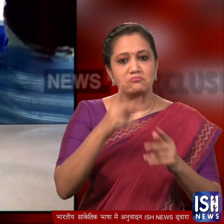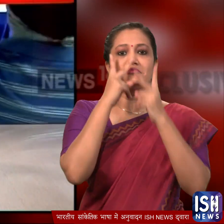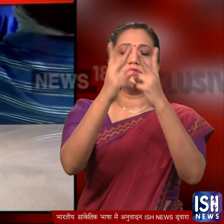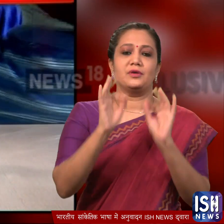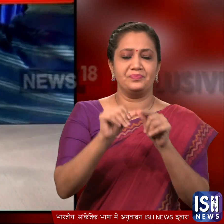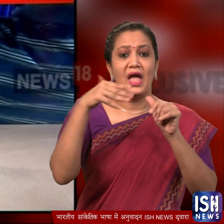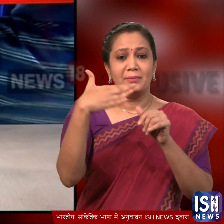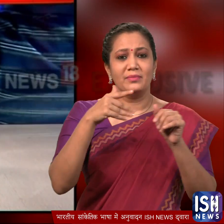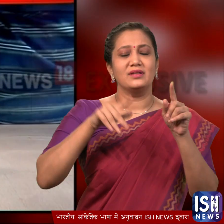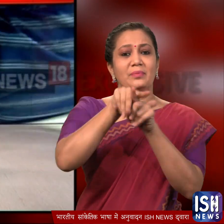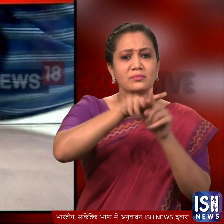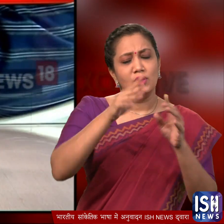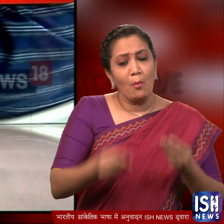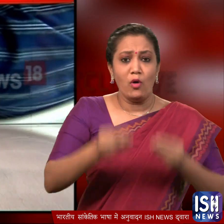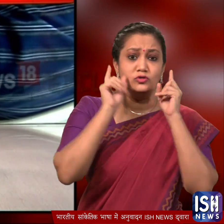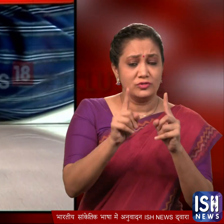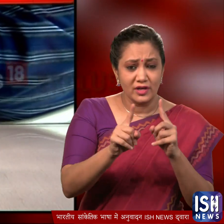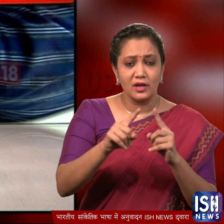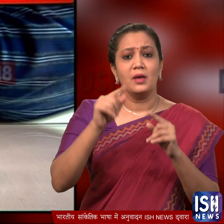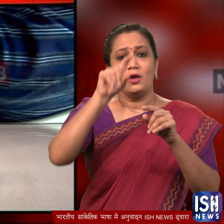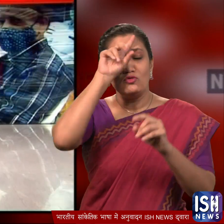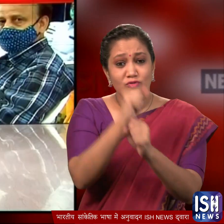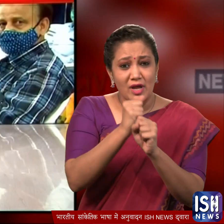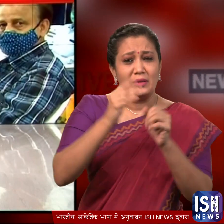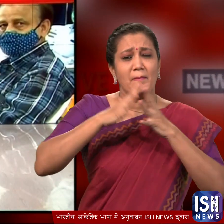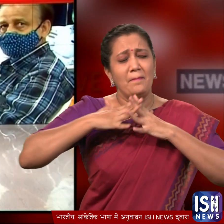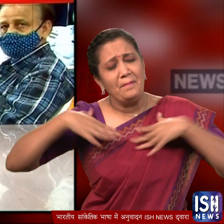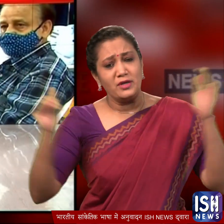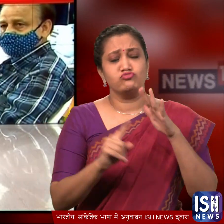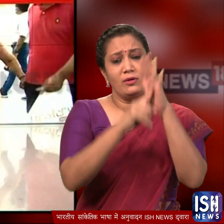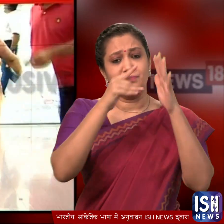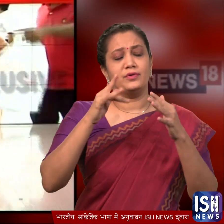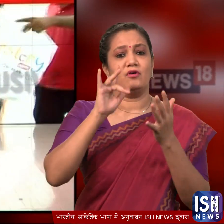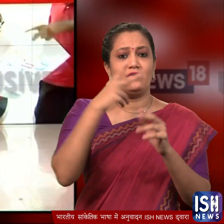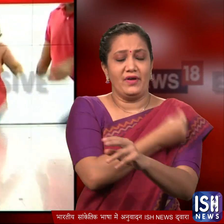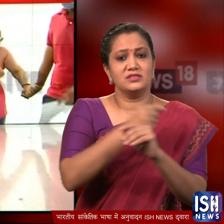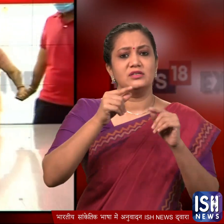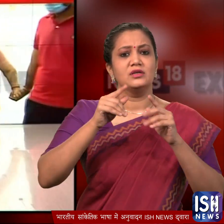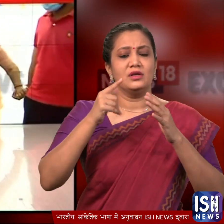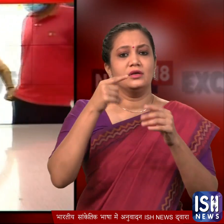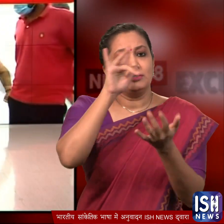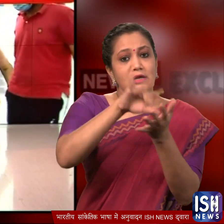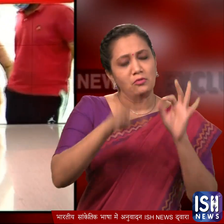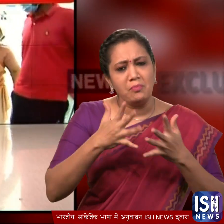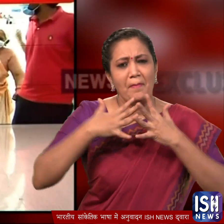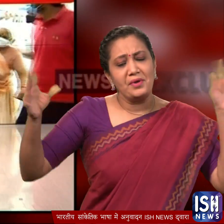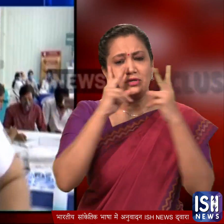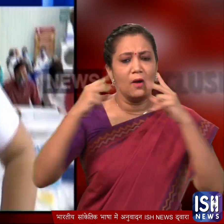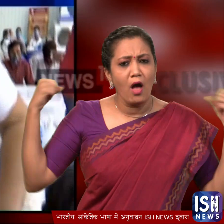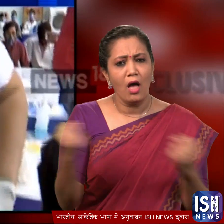लगा। अहमदाबाद में नगर निगम ने सख्ती बढ़ा दी और गुजरात के सबसे बड़े वैक्सीनेशन सेंटर में कोरोना के खिलाफ युद्ध स्तर पर काम होता नजर